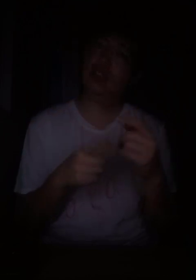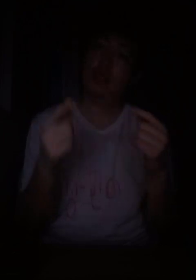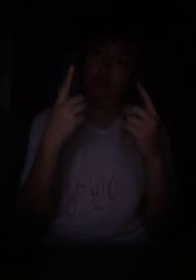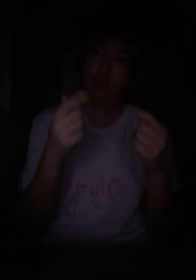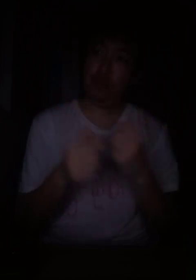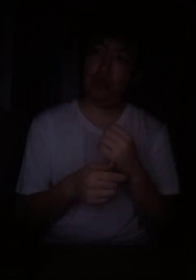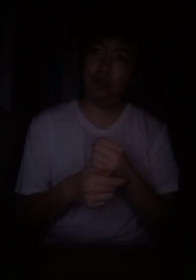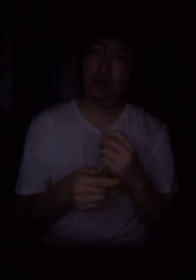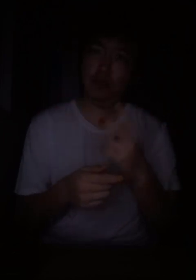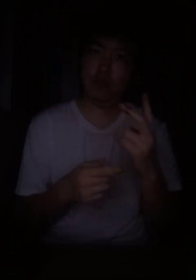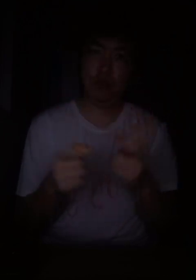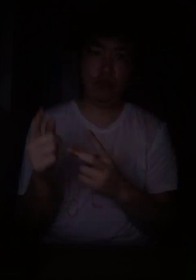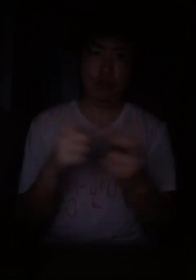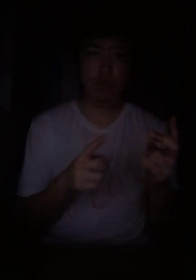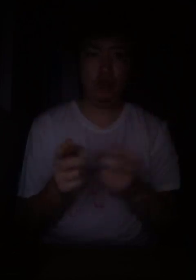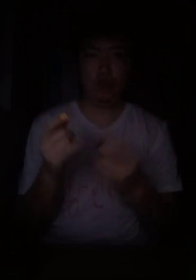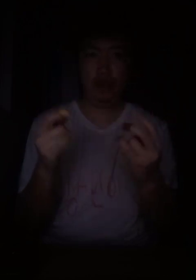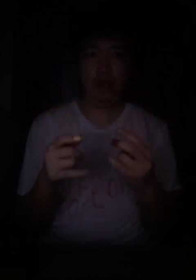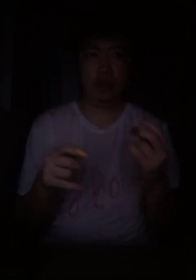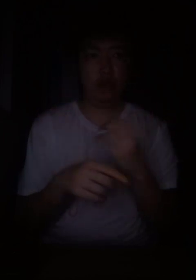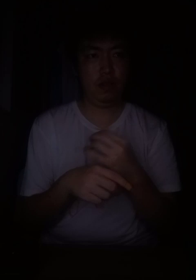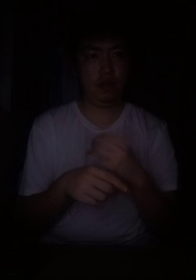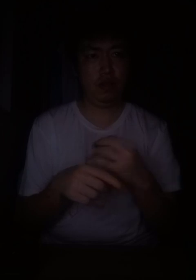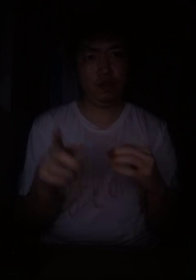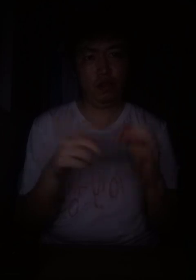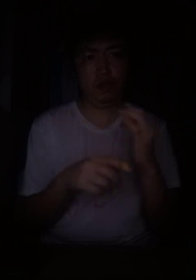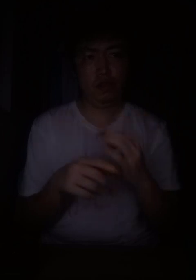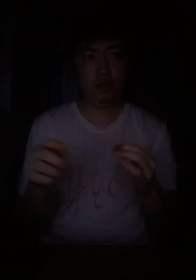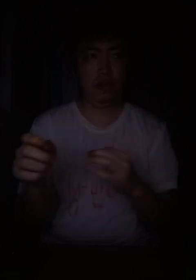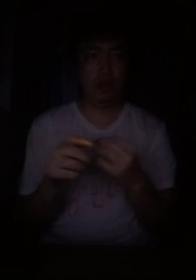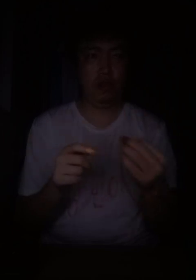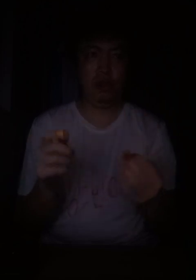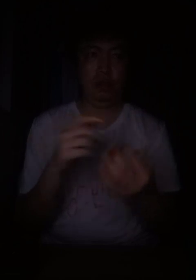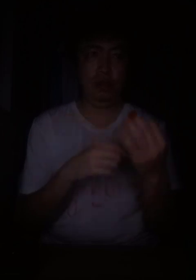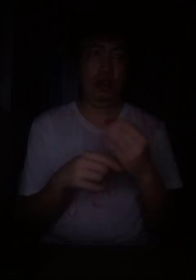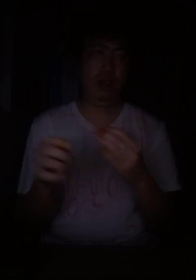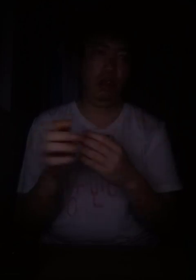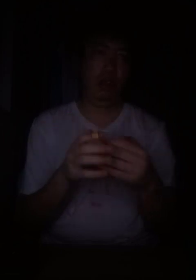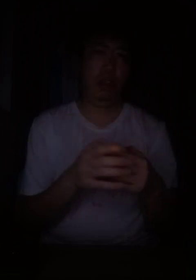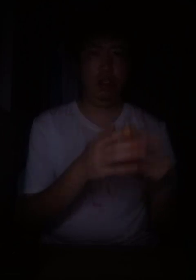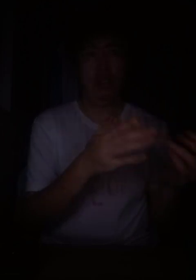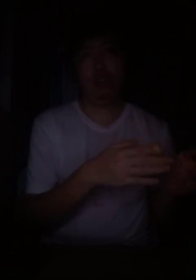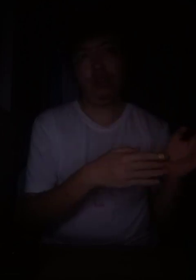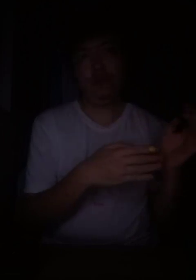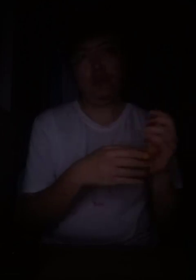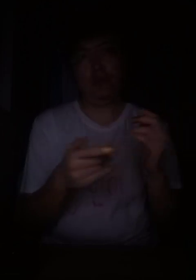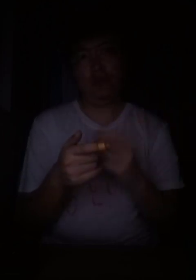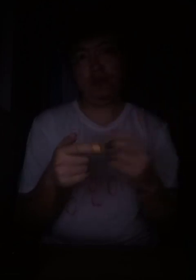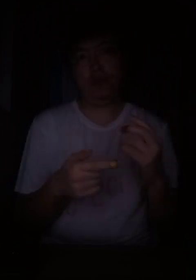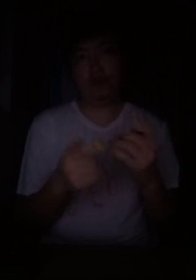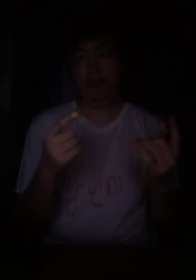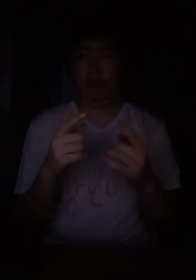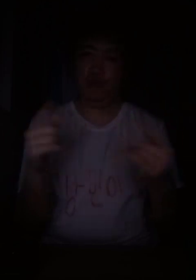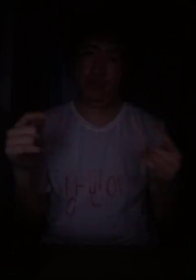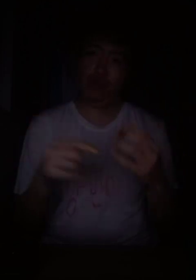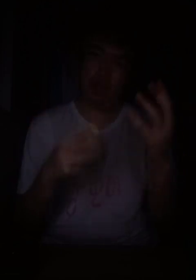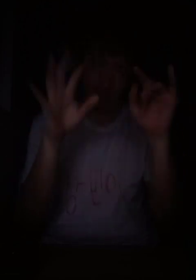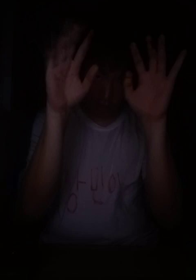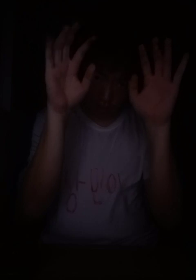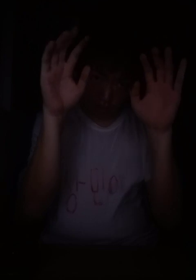것은 20대 여성분들도 이 투견 도박에 참여하고 있었고요. 네. 또 정말 평범한 아주머니들도 자신의 개를 데리고 와서 네. 개